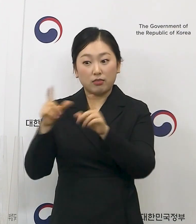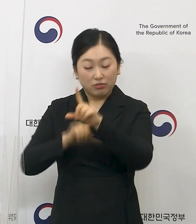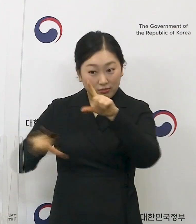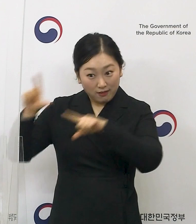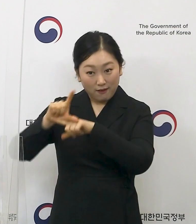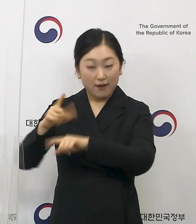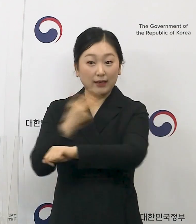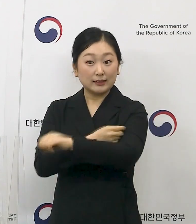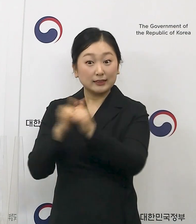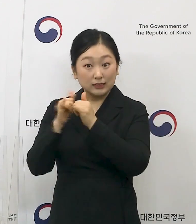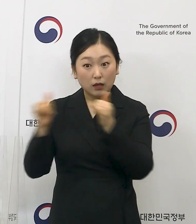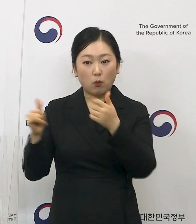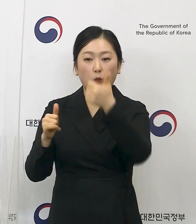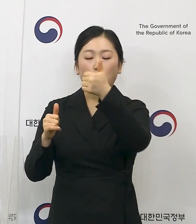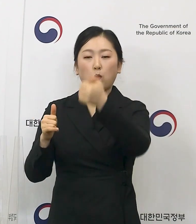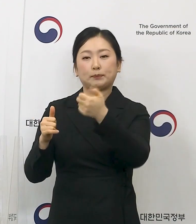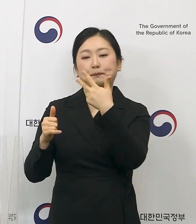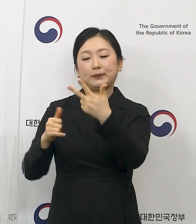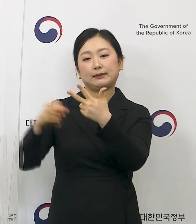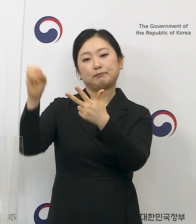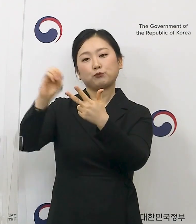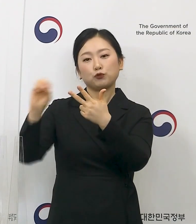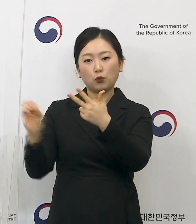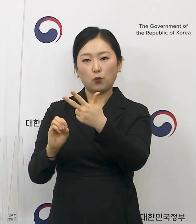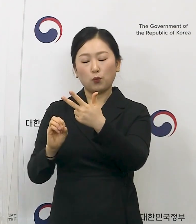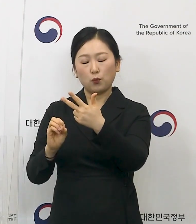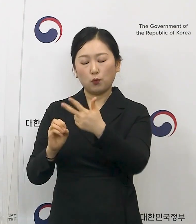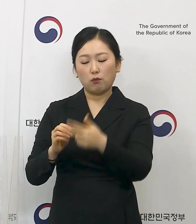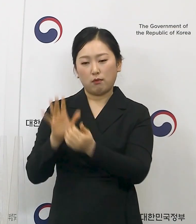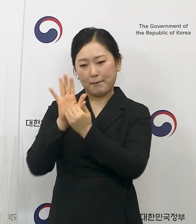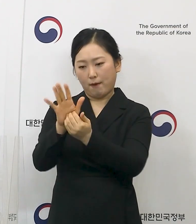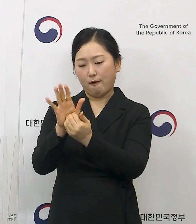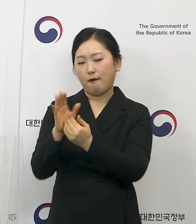감염 예방 효과가 더 있는 것으로 나타났습니다.